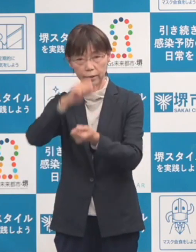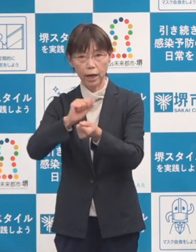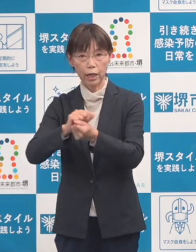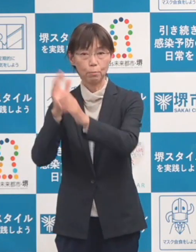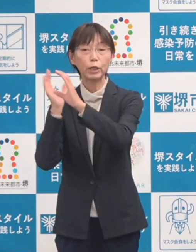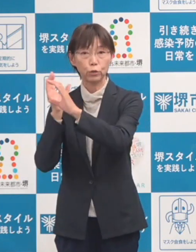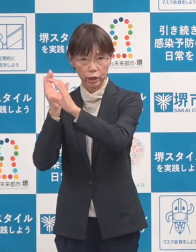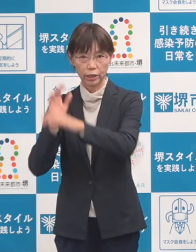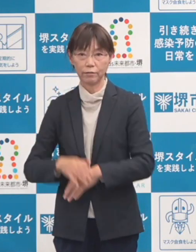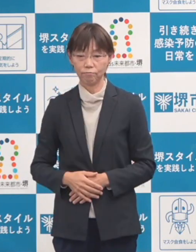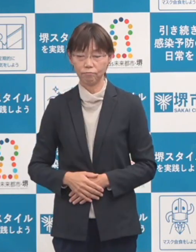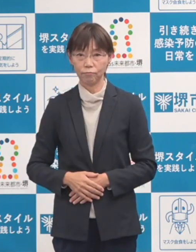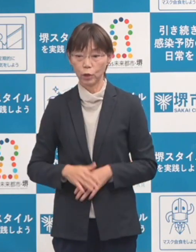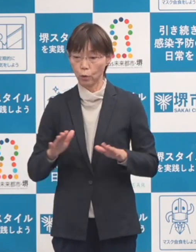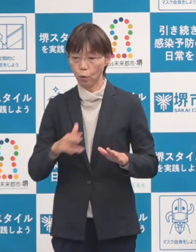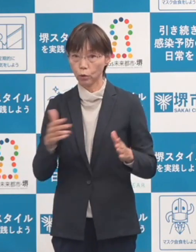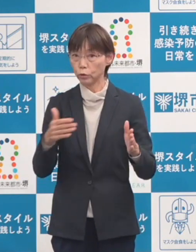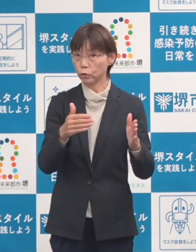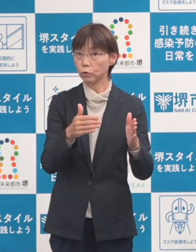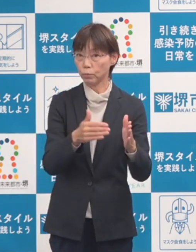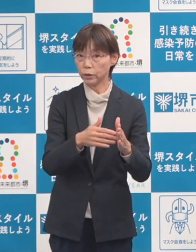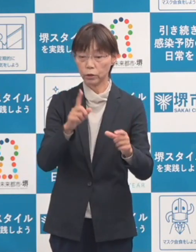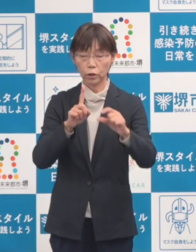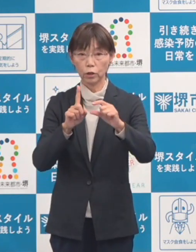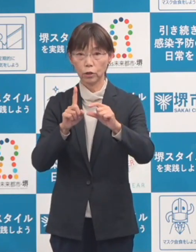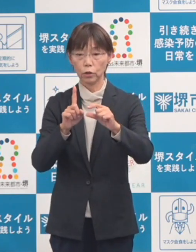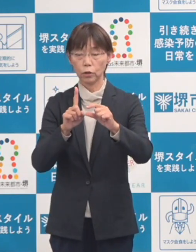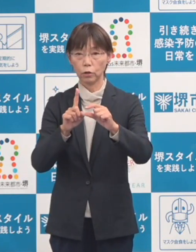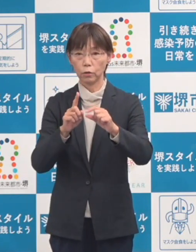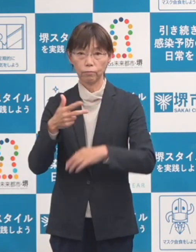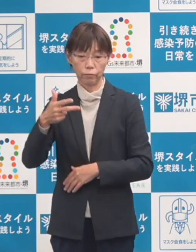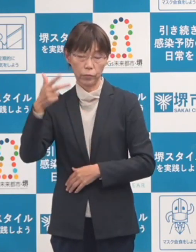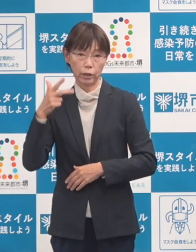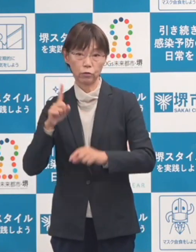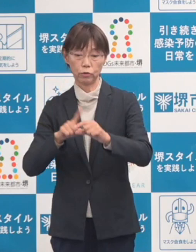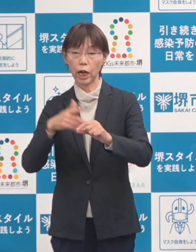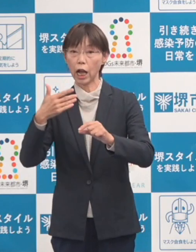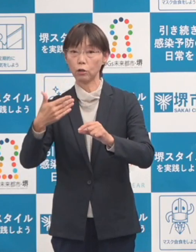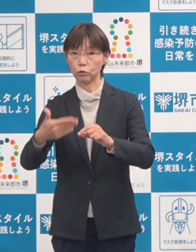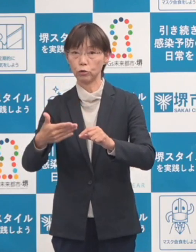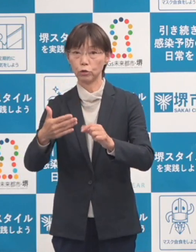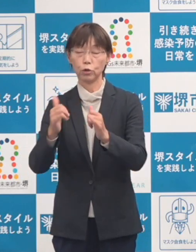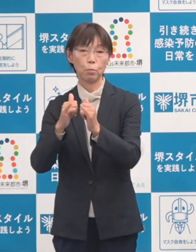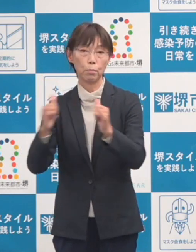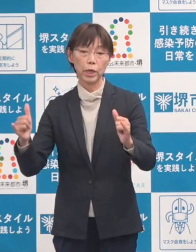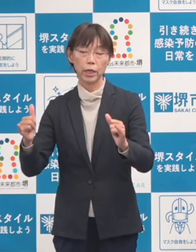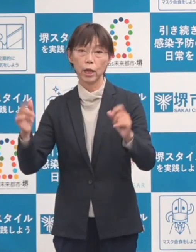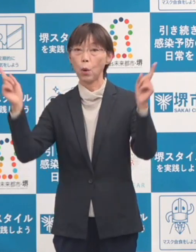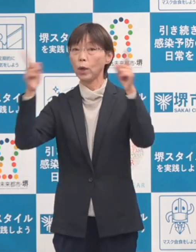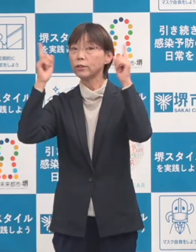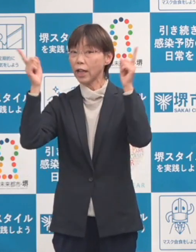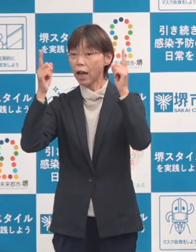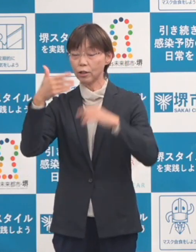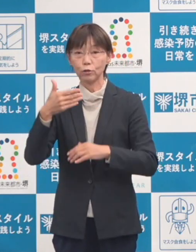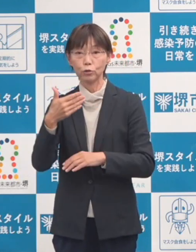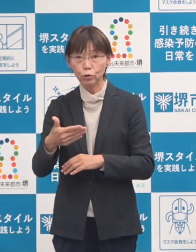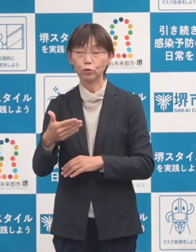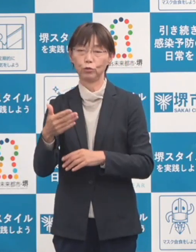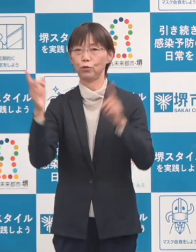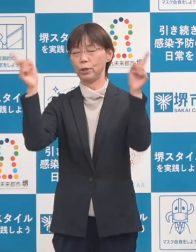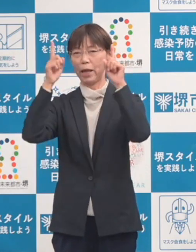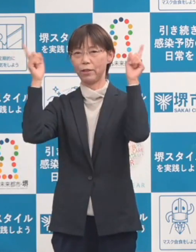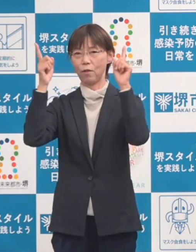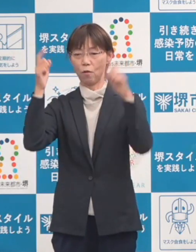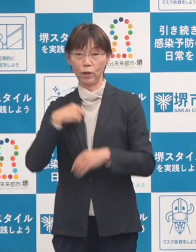ですね、この週末に中区区民フェスタというのが区の行事なんですが、私自身もお伺いをしましたが、ものすご